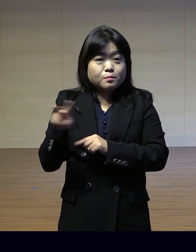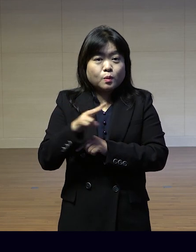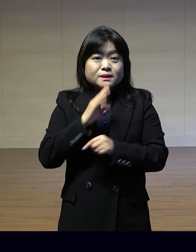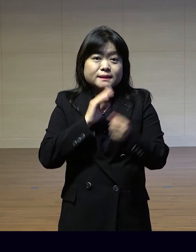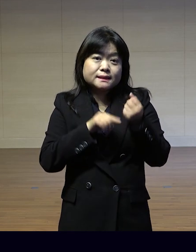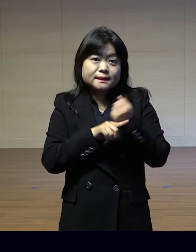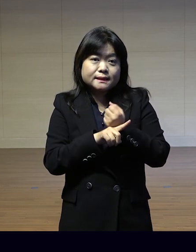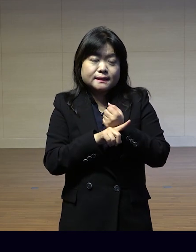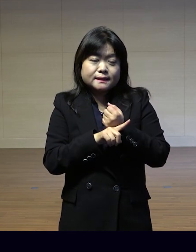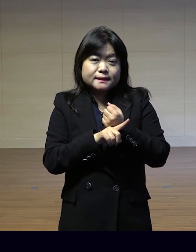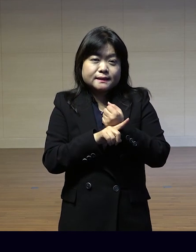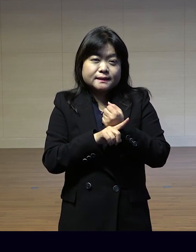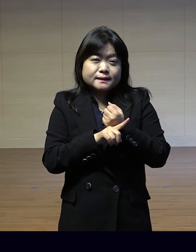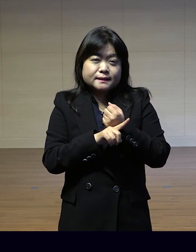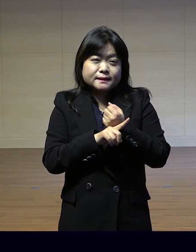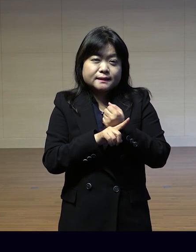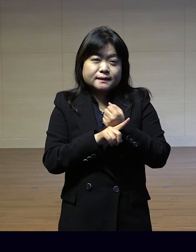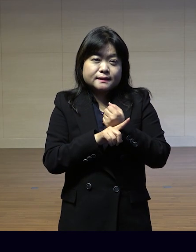진리는